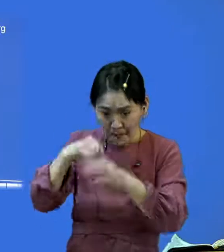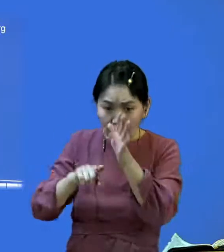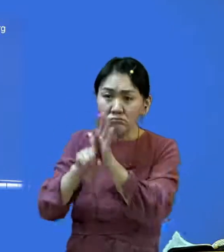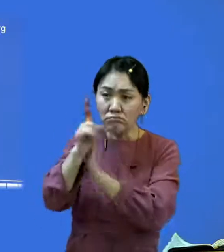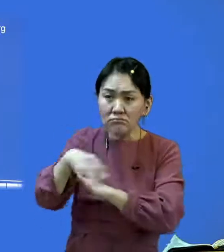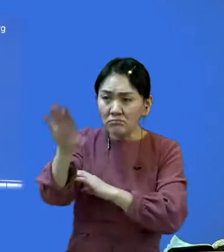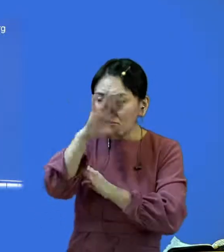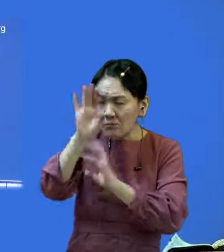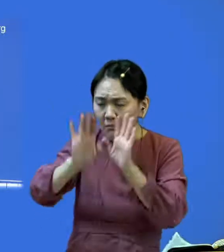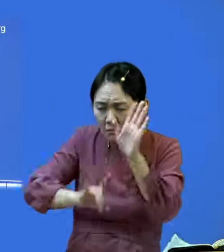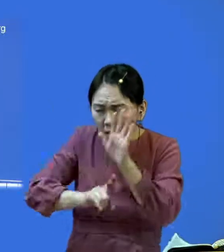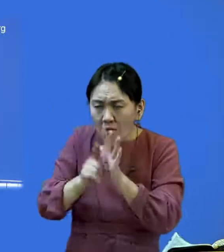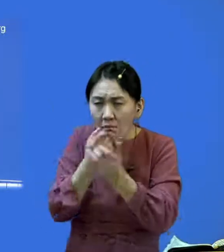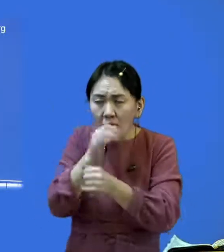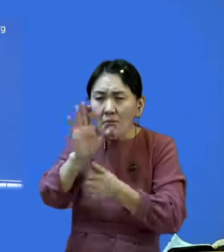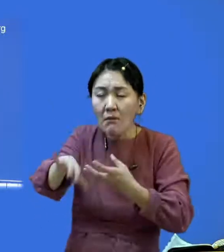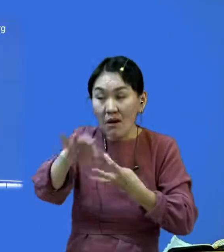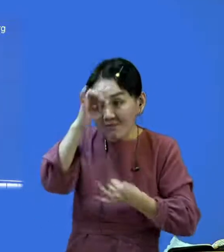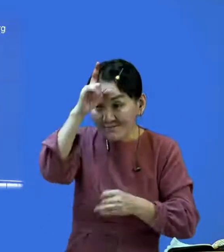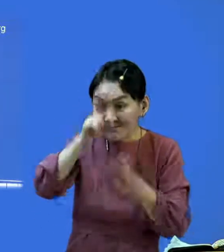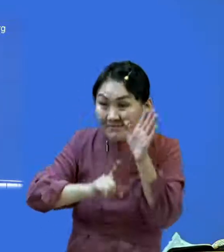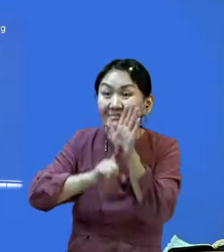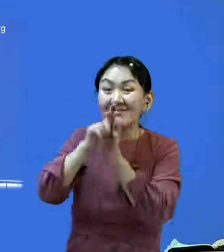бид үхний ухаарсан зүйл байна.